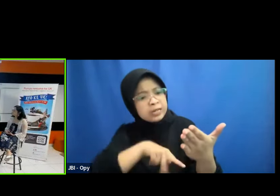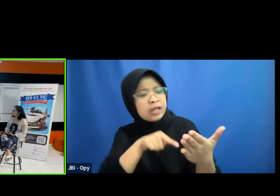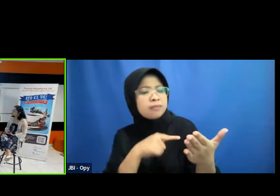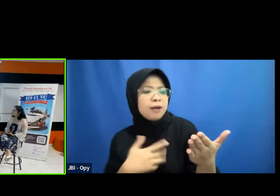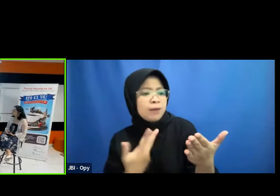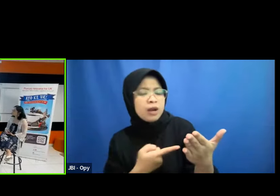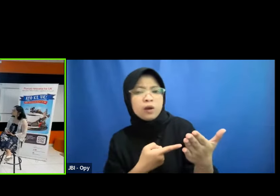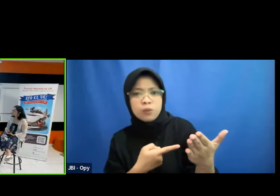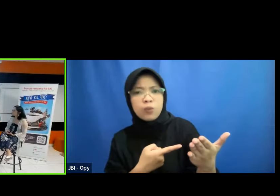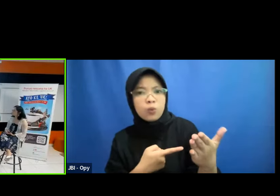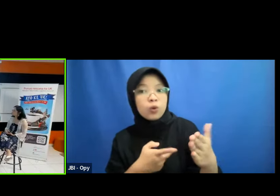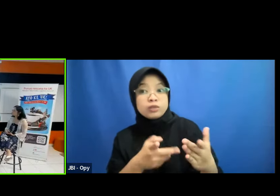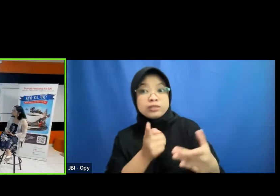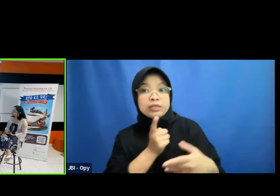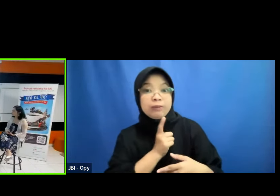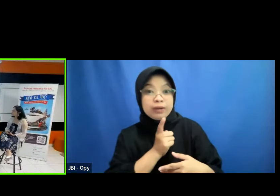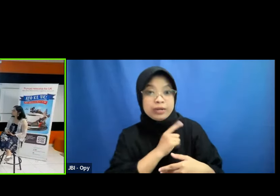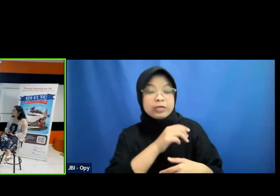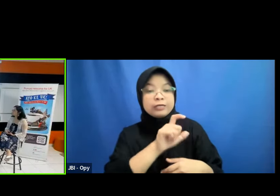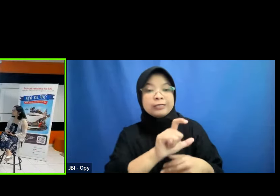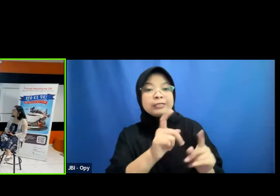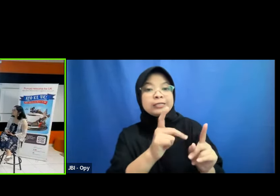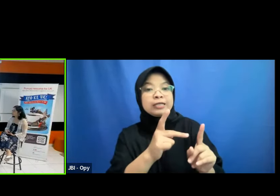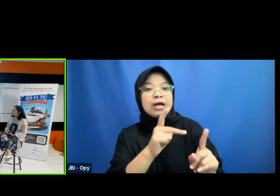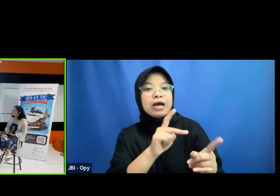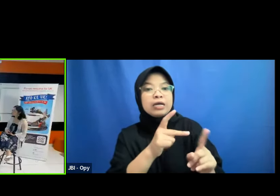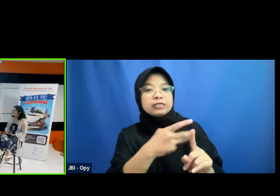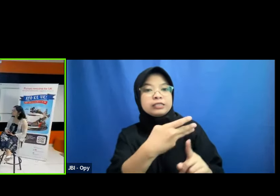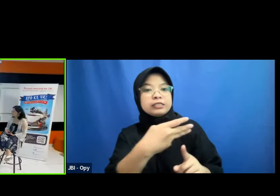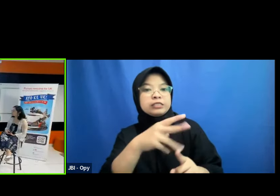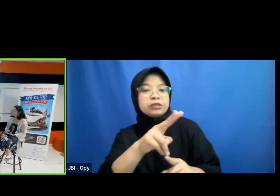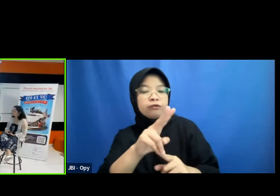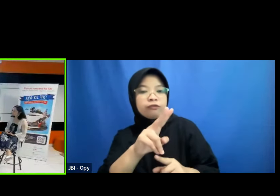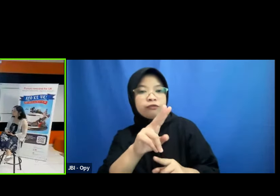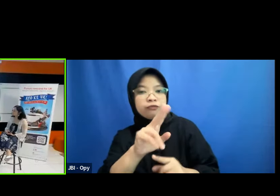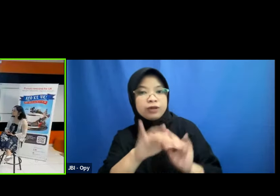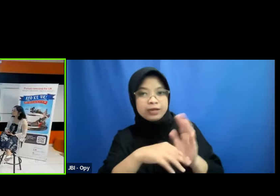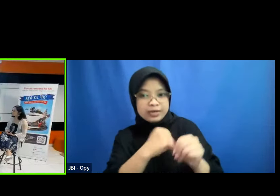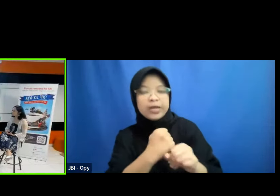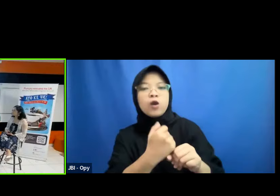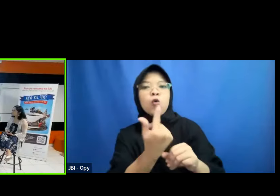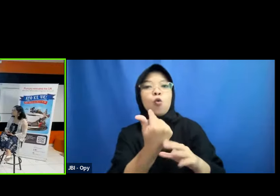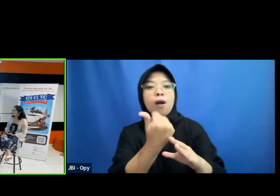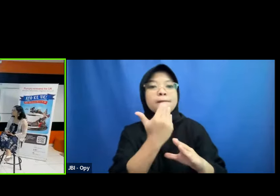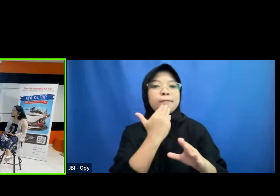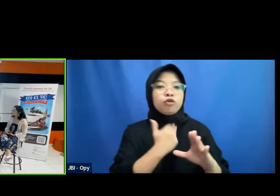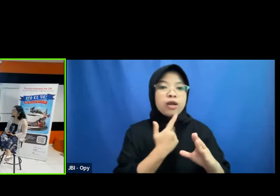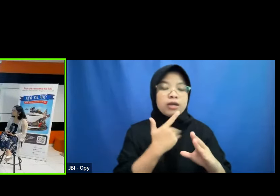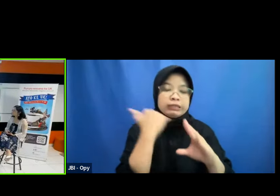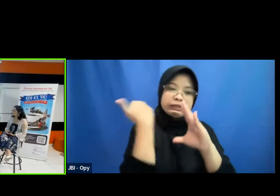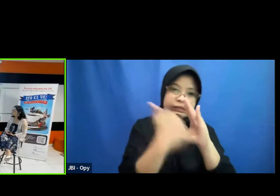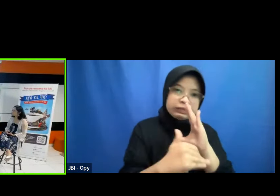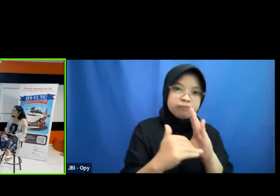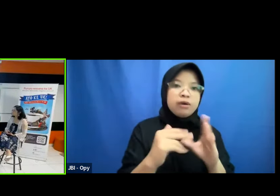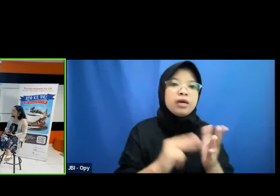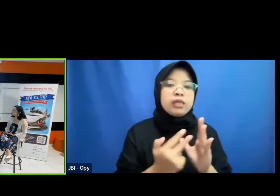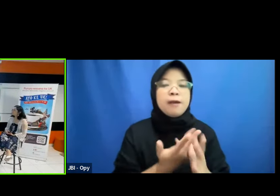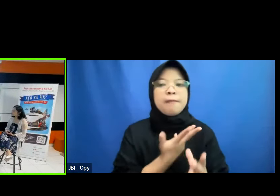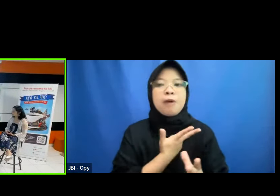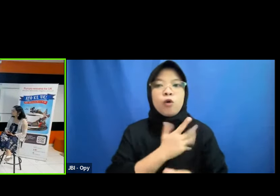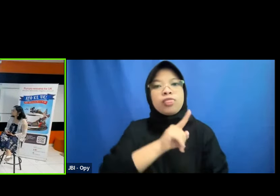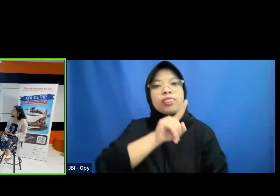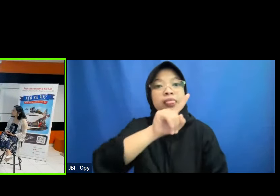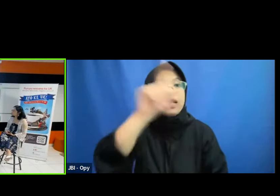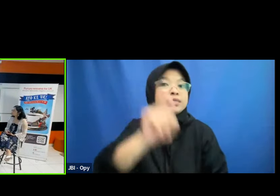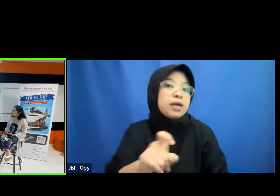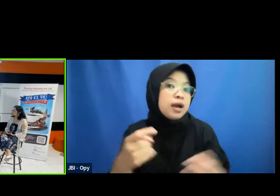diri sebagai eh chevenening yang yang punya duit dan mau ngasih duit Nih pasti chevenening itu pengin mengkonfirmasi